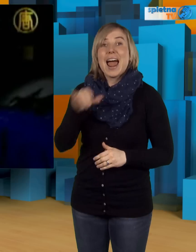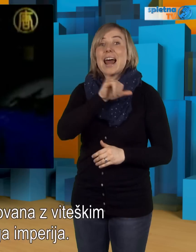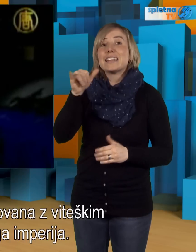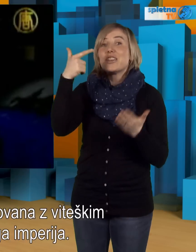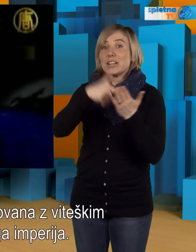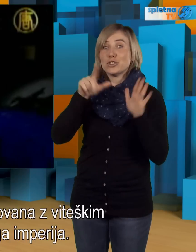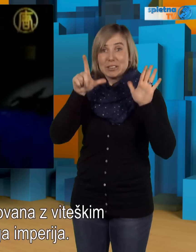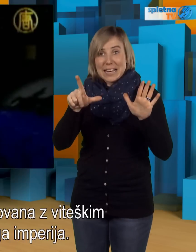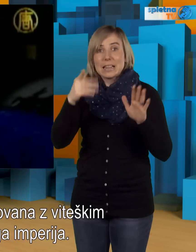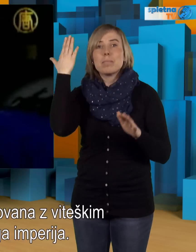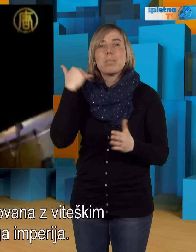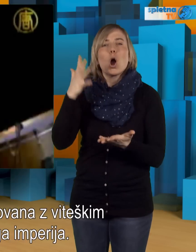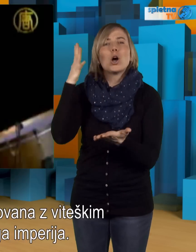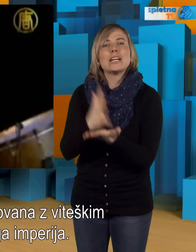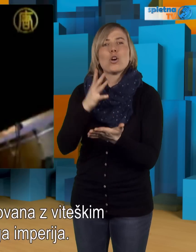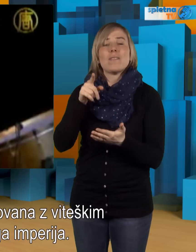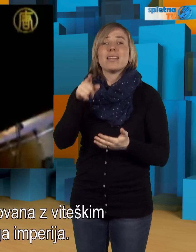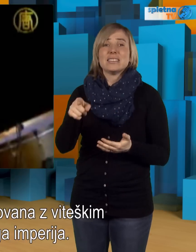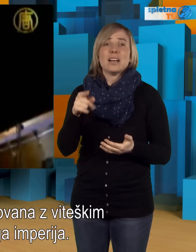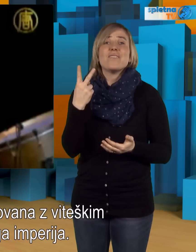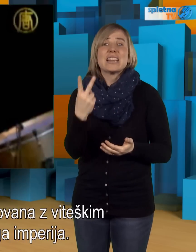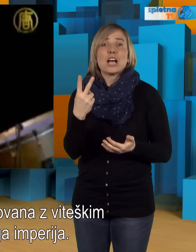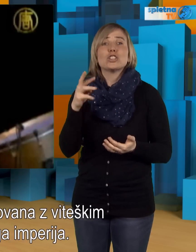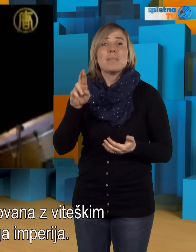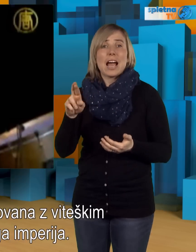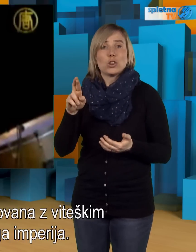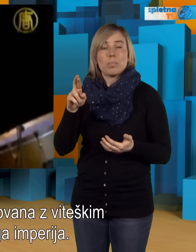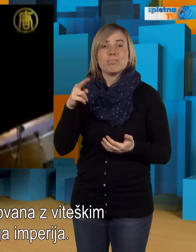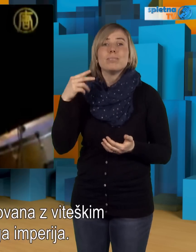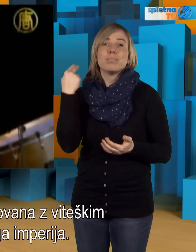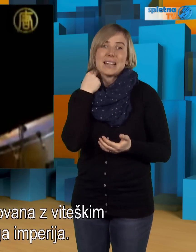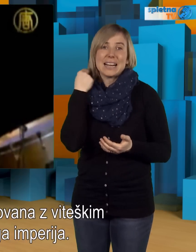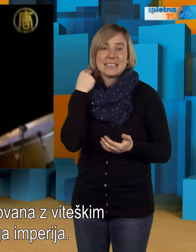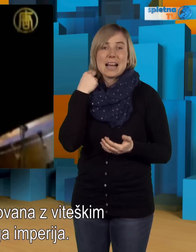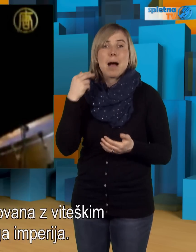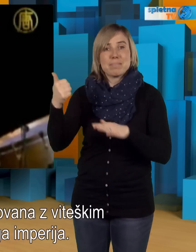Leta 2007 je bila odlikovana z viteškim redom britanskega imperija.